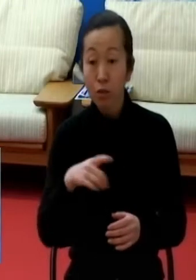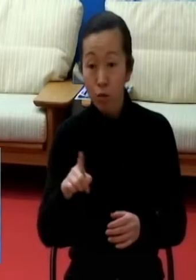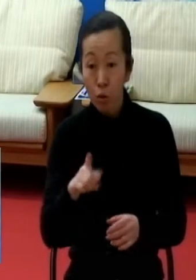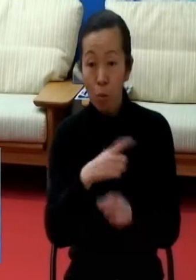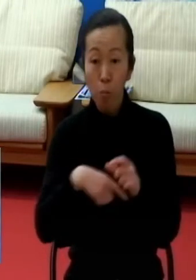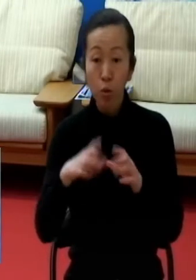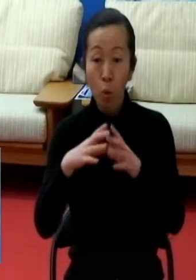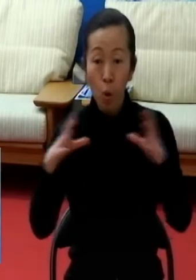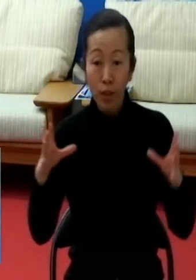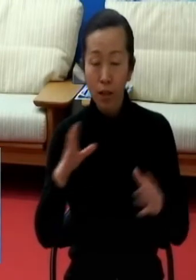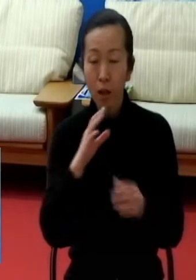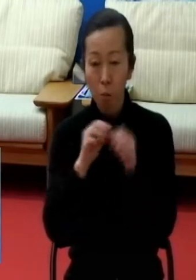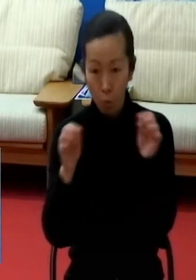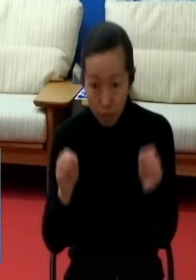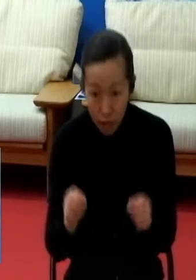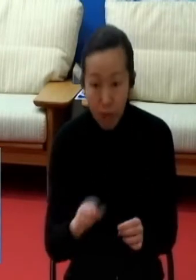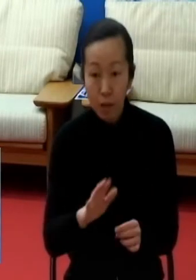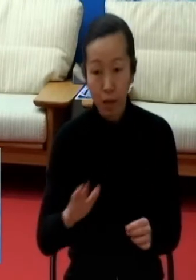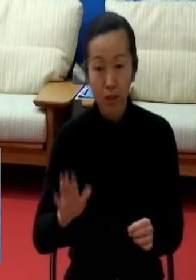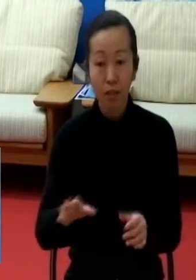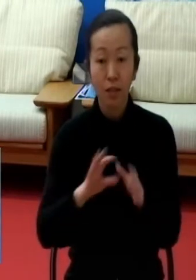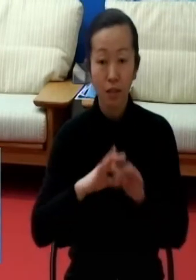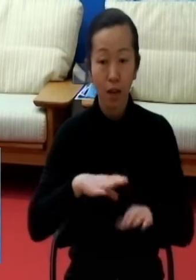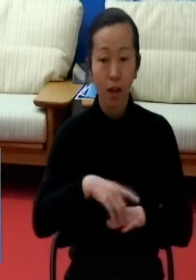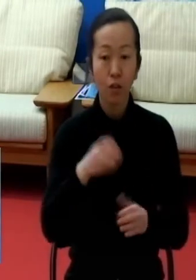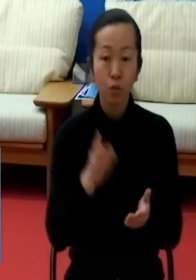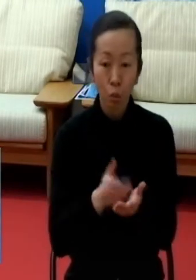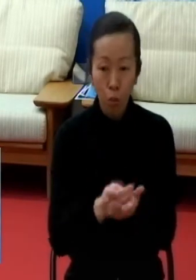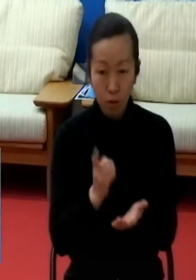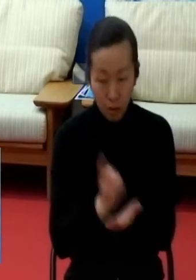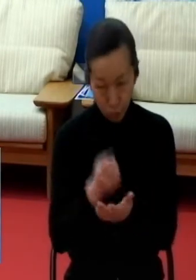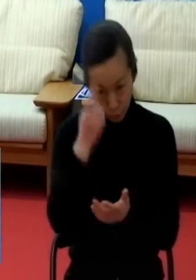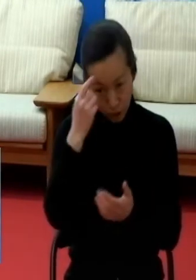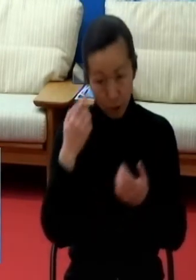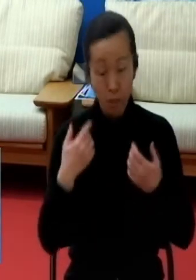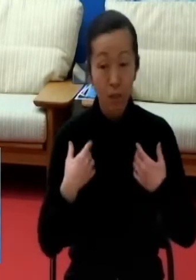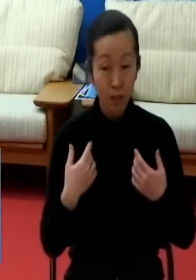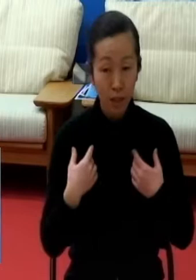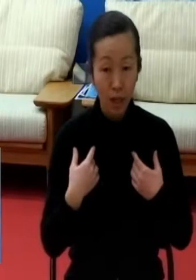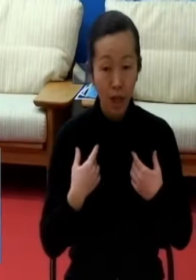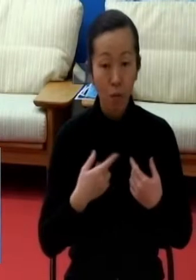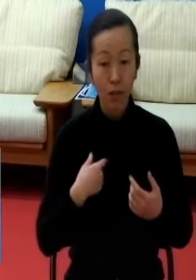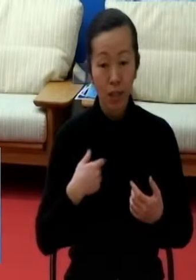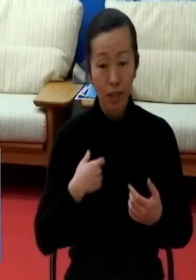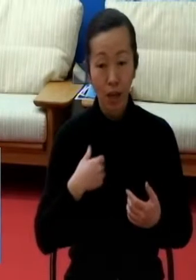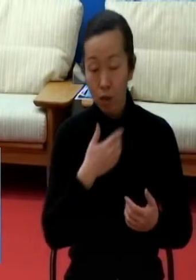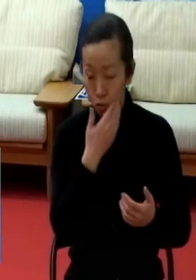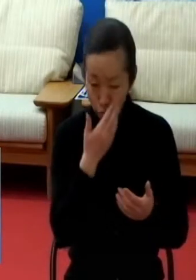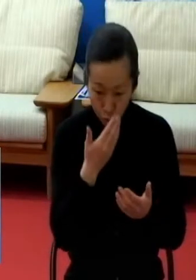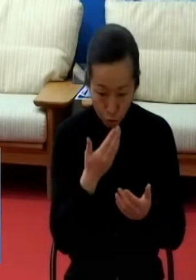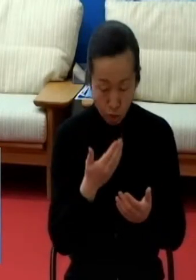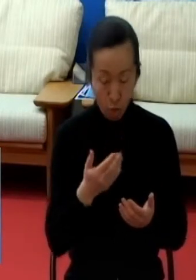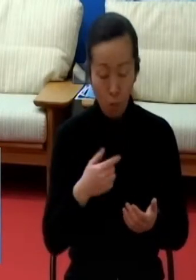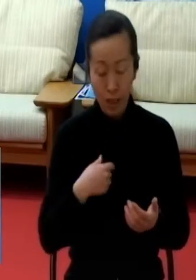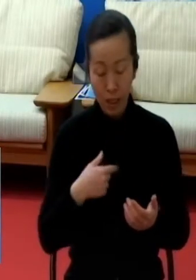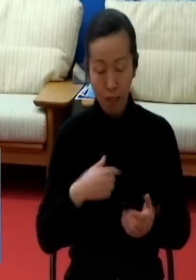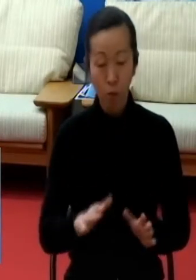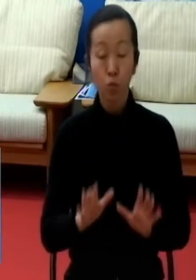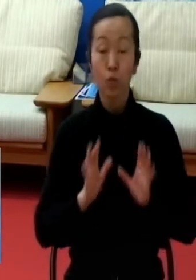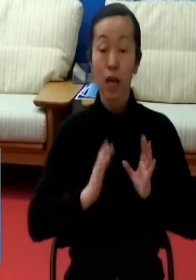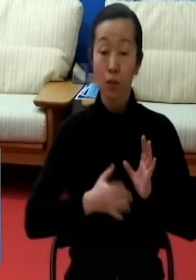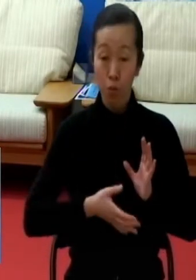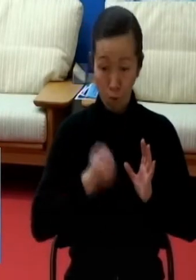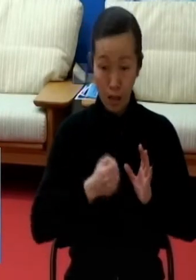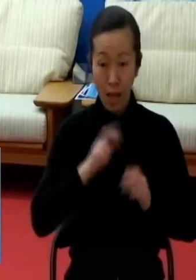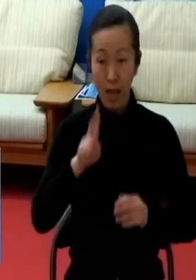이건 서론이다. ですからこれは常論だ 예, 내가 수용하고 이해하고 용서하고 넘어가는 거예요. 私が重要して理解して 왜 許して乗り